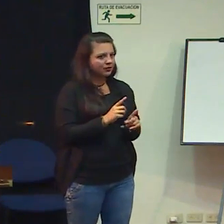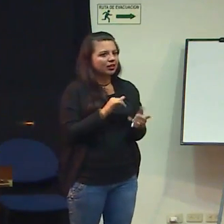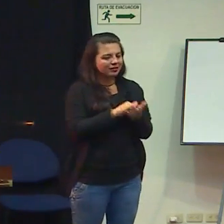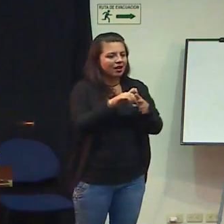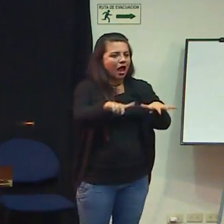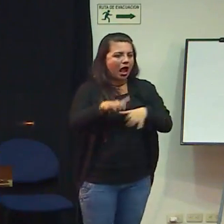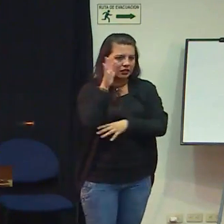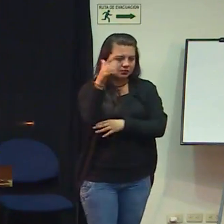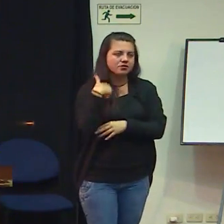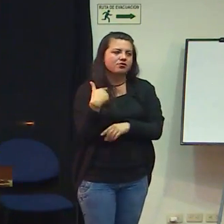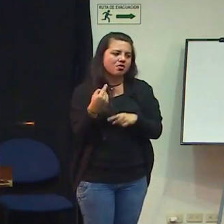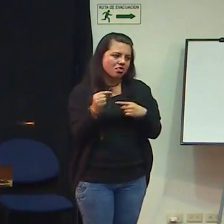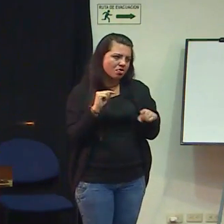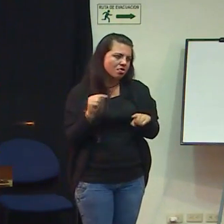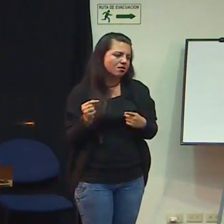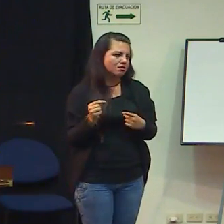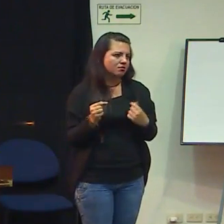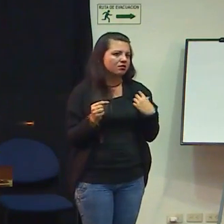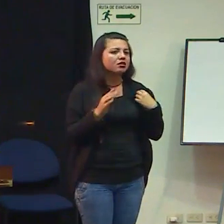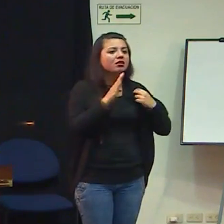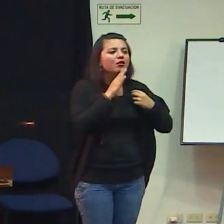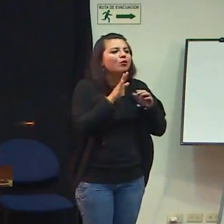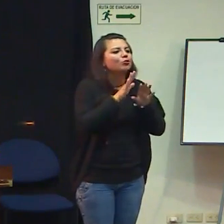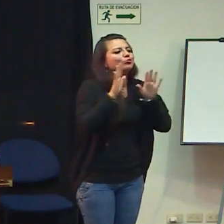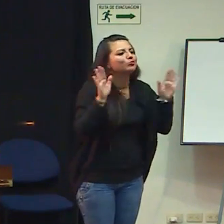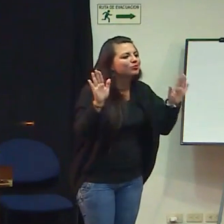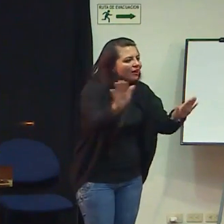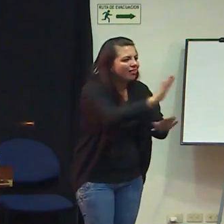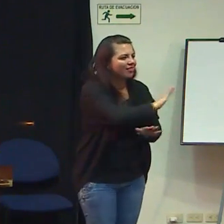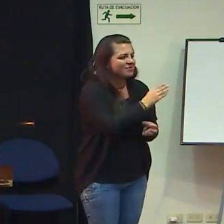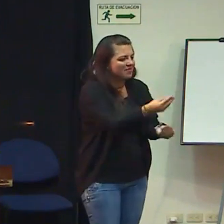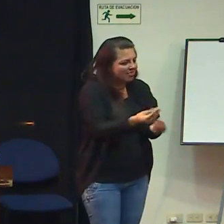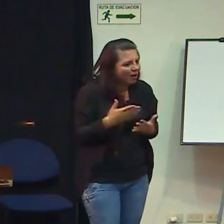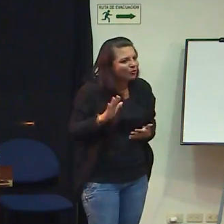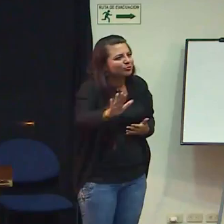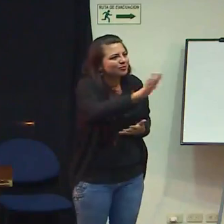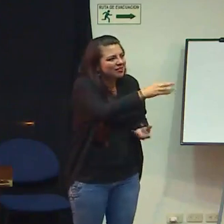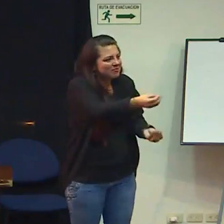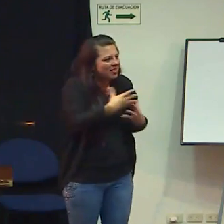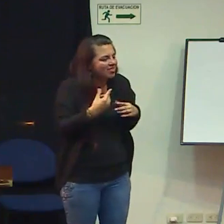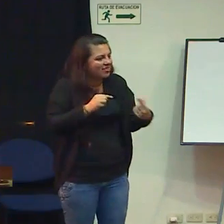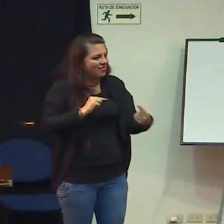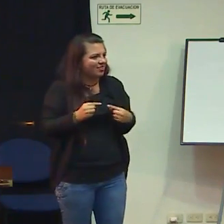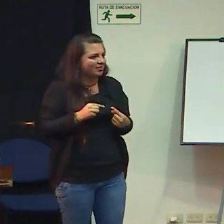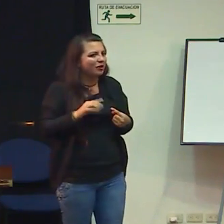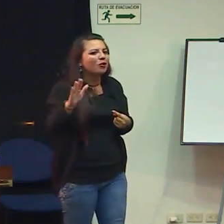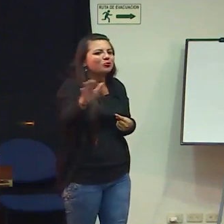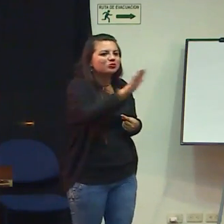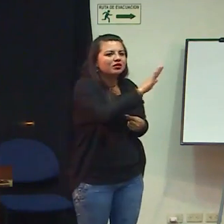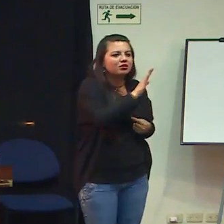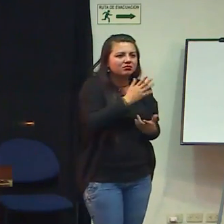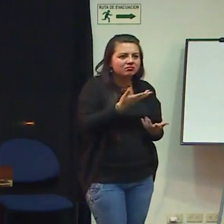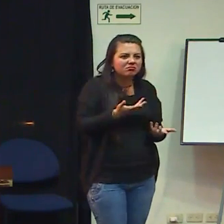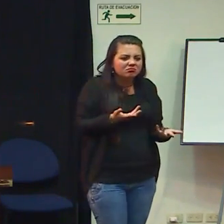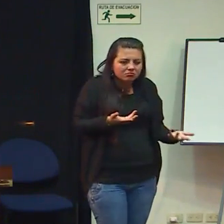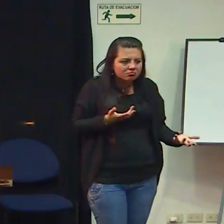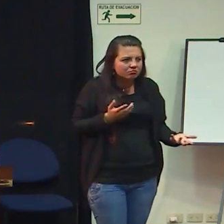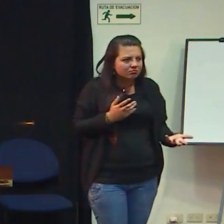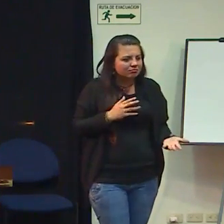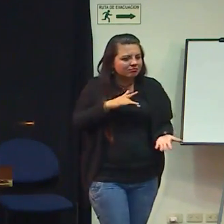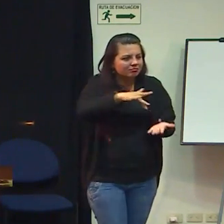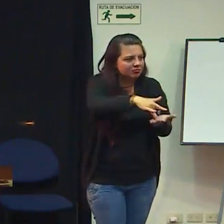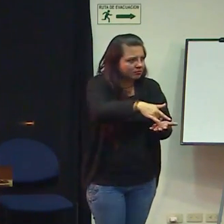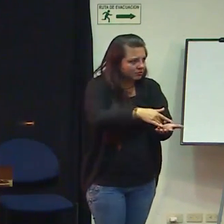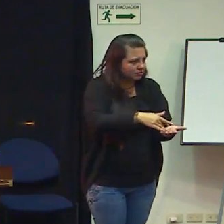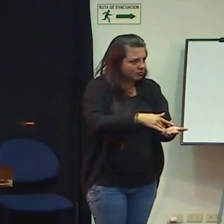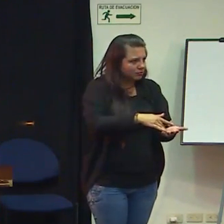discuto mucho con los compañeros, son ustedes los que alimentan el debate, porque es que ustedes son los que también habitan, los que